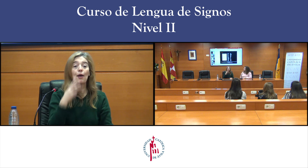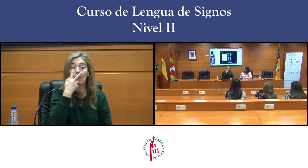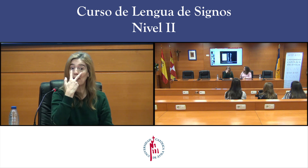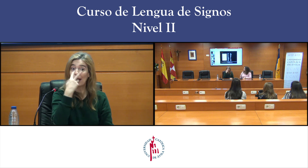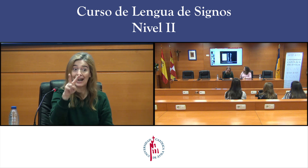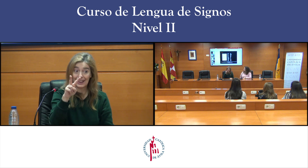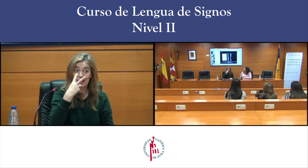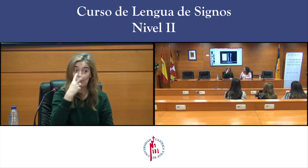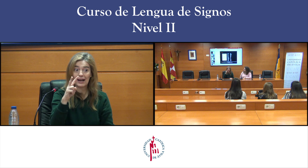ver